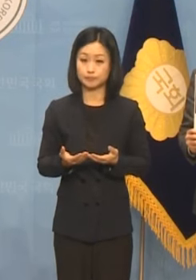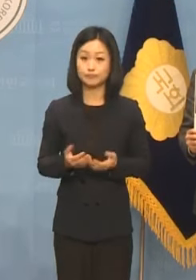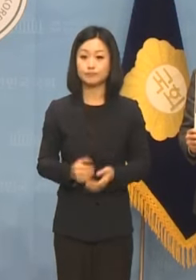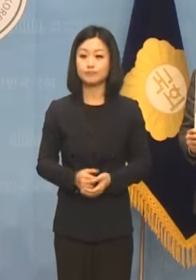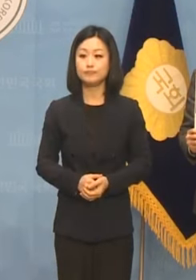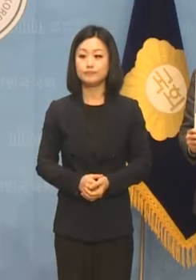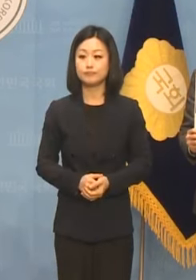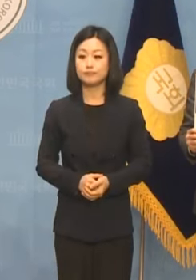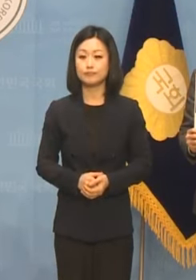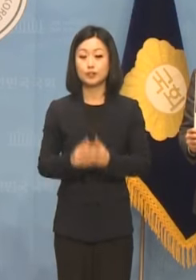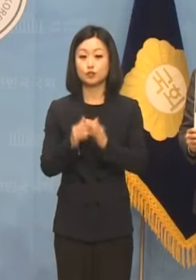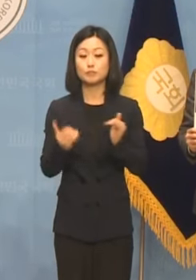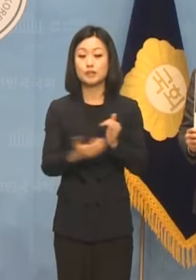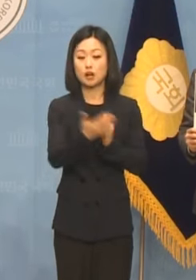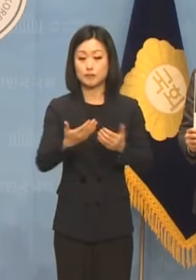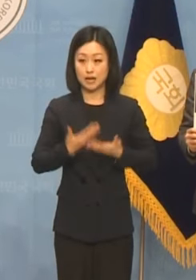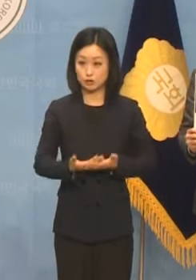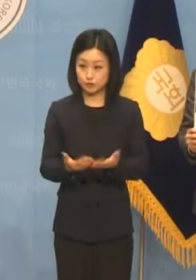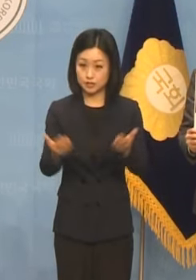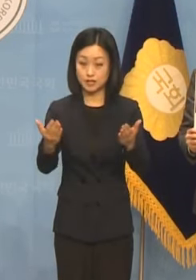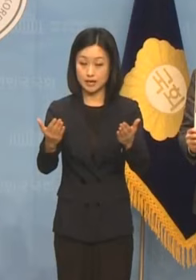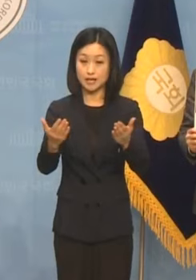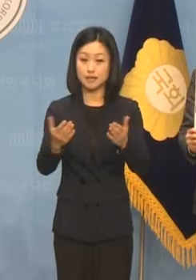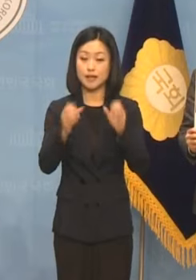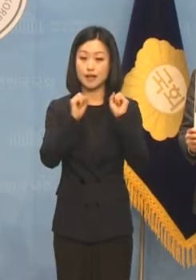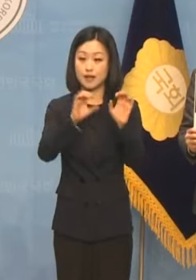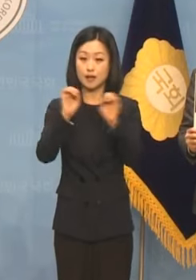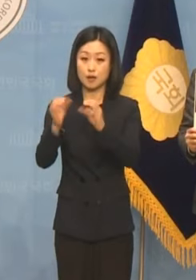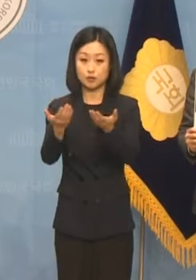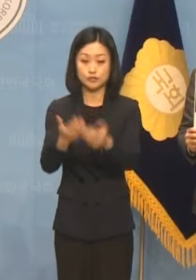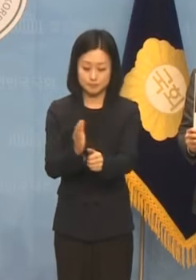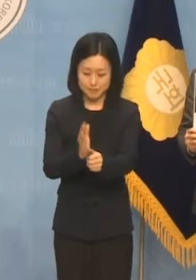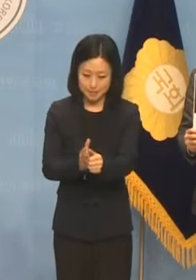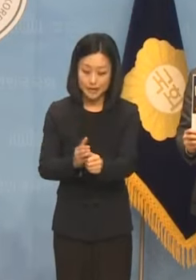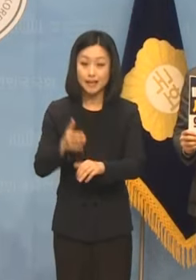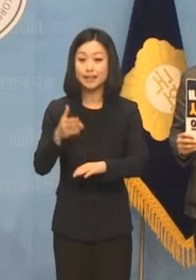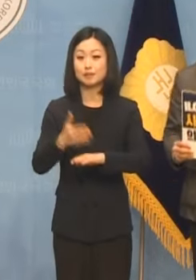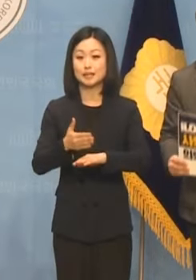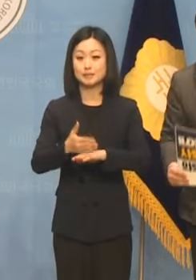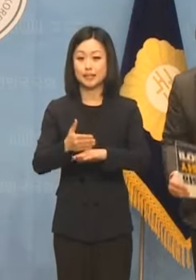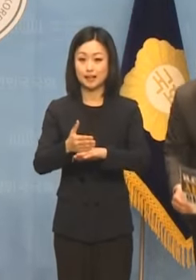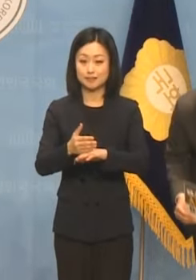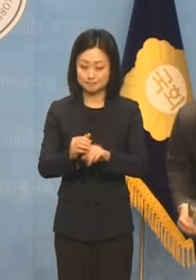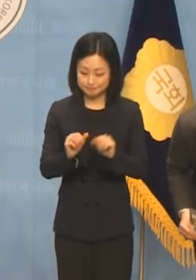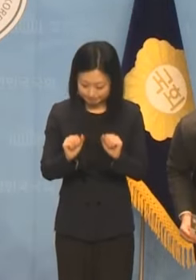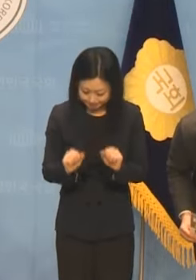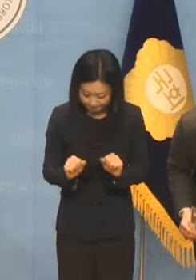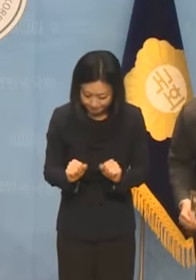모든 국민이 알 수 있도록 널리 전파해 주시기 바랍니다. 감사합니다.